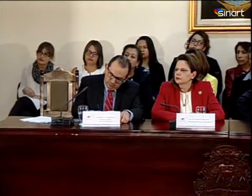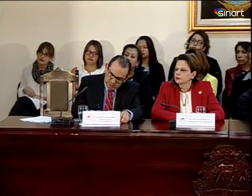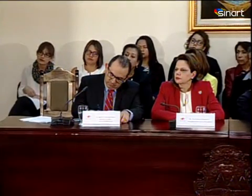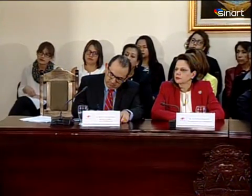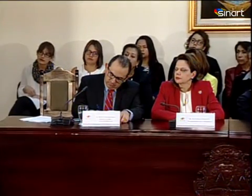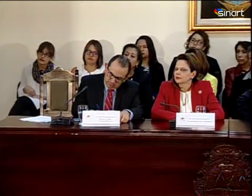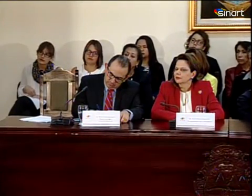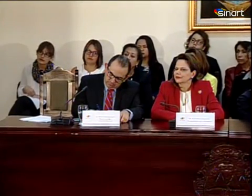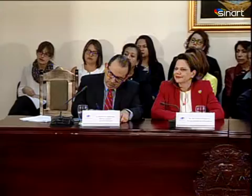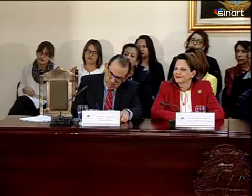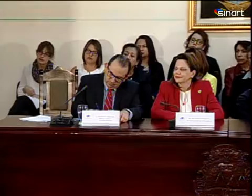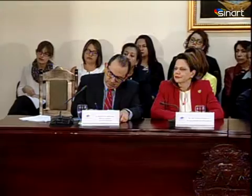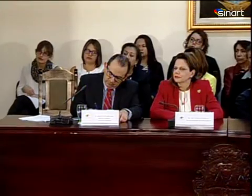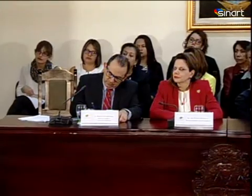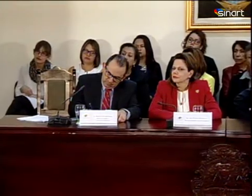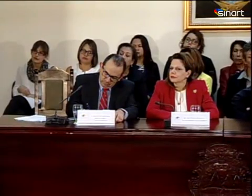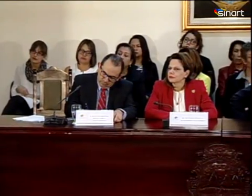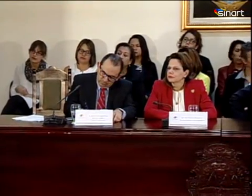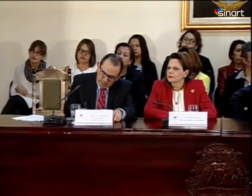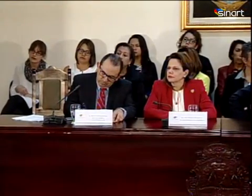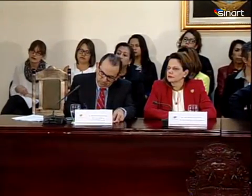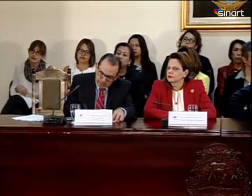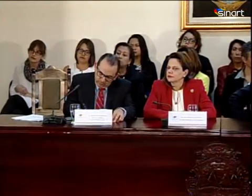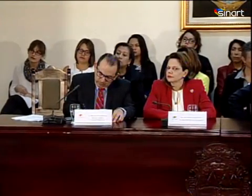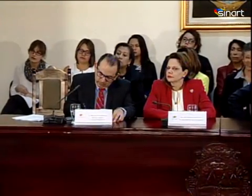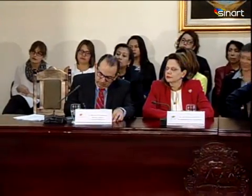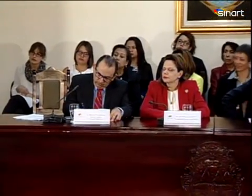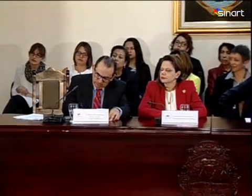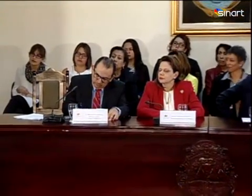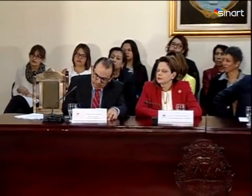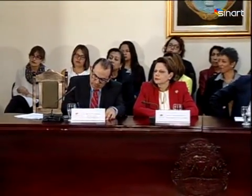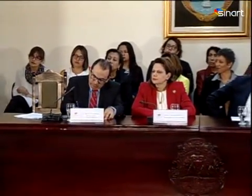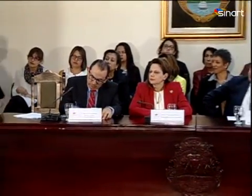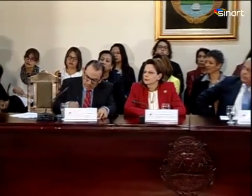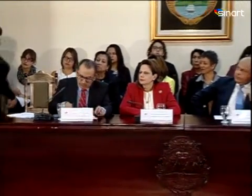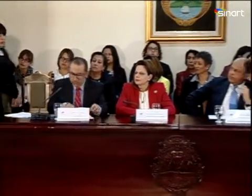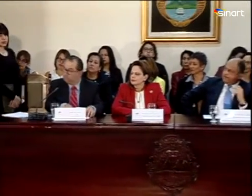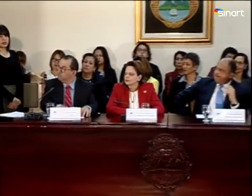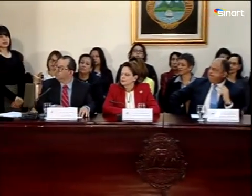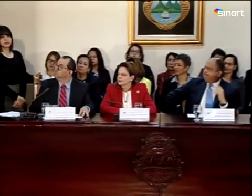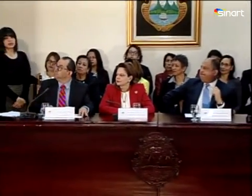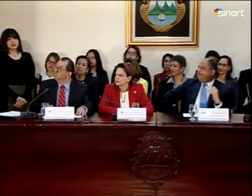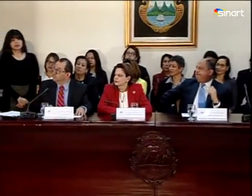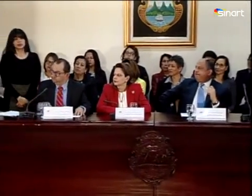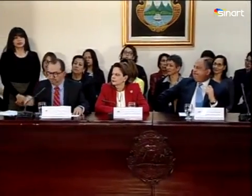el decreto, ¿qué les dice a ellos? Muchas gracias. Gracias.